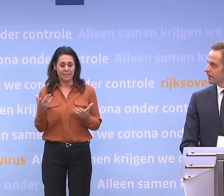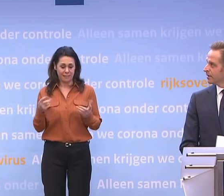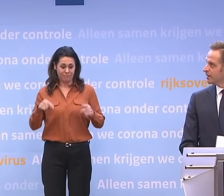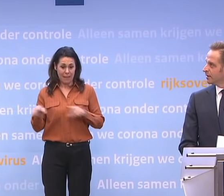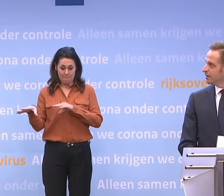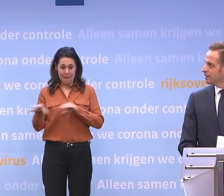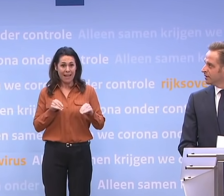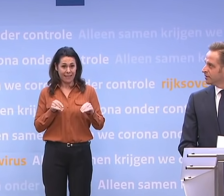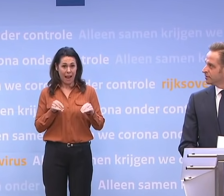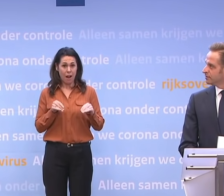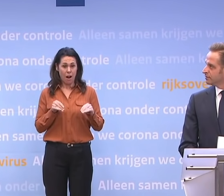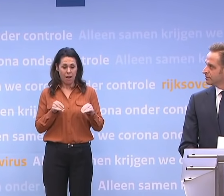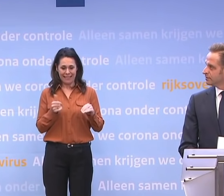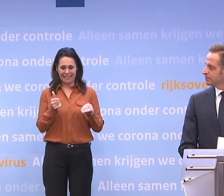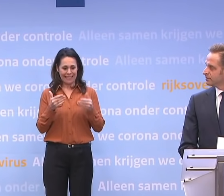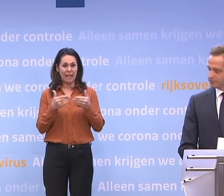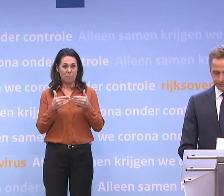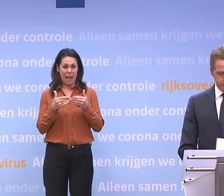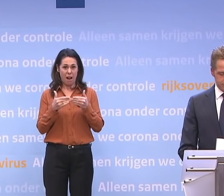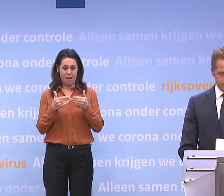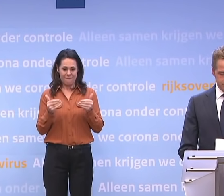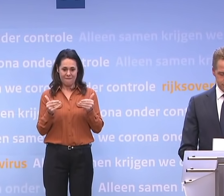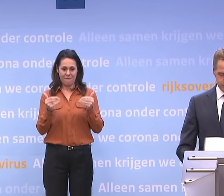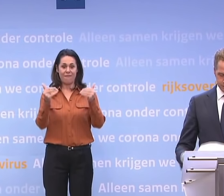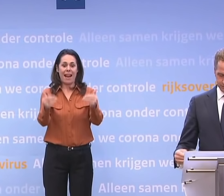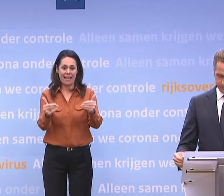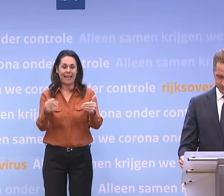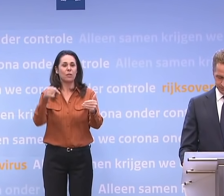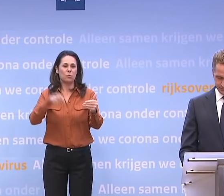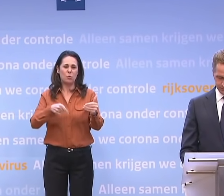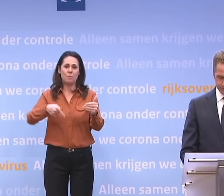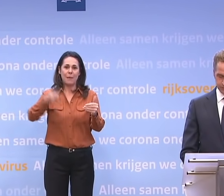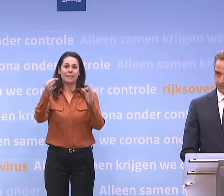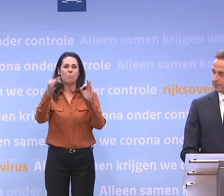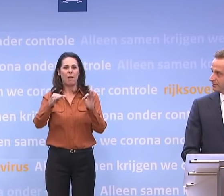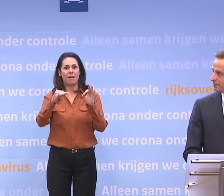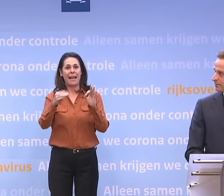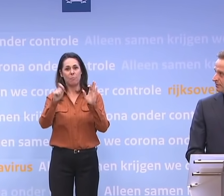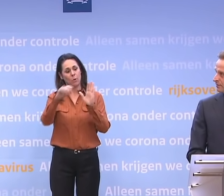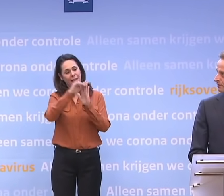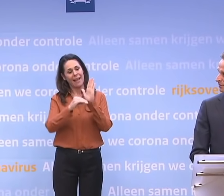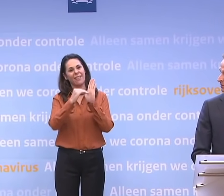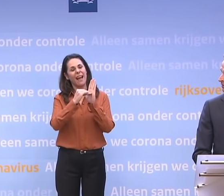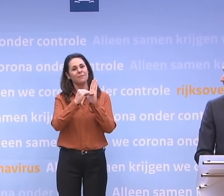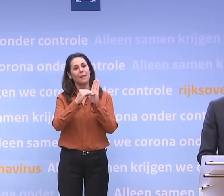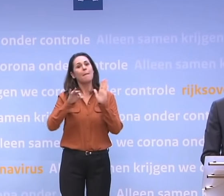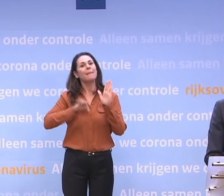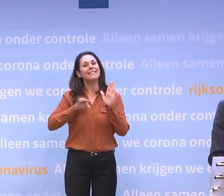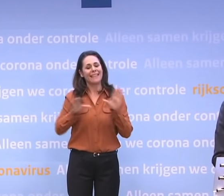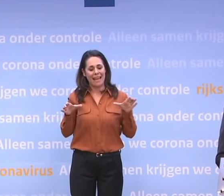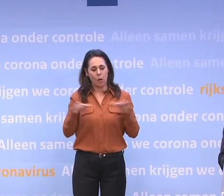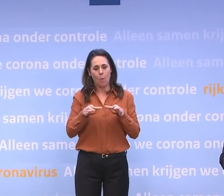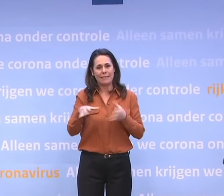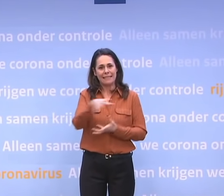alle maatregelen na 6 april vandaag het belangrijkste punt op de agenda van de ministeriële commissie